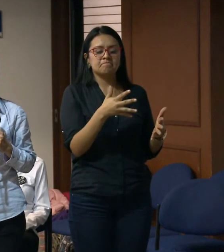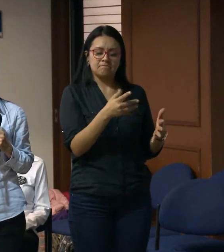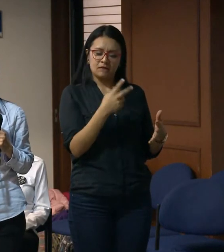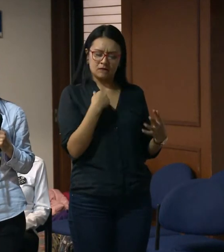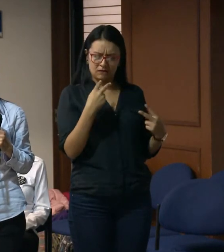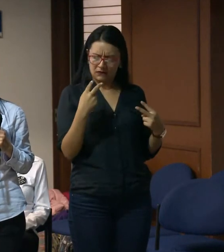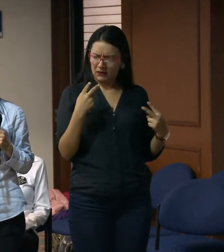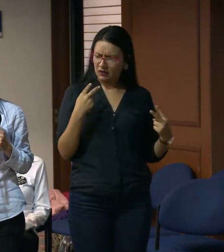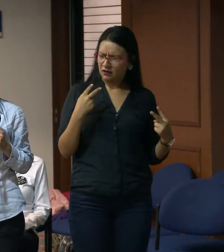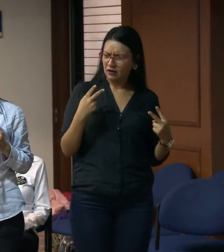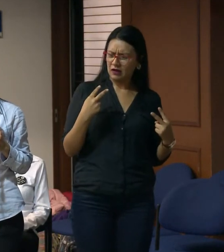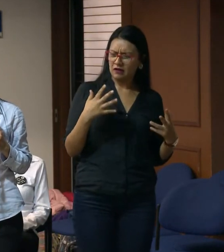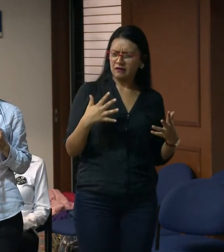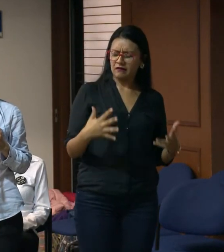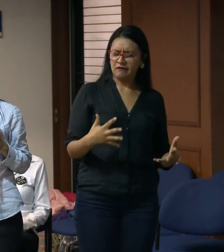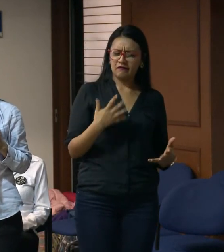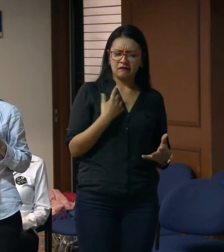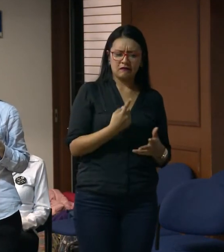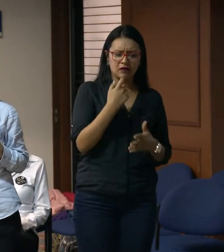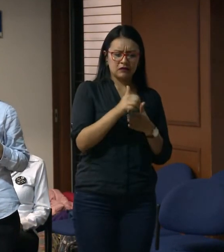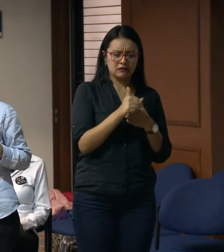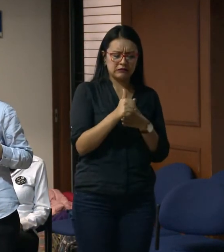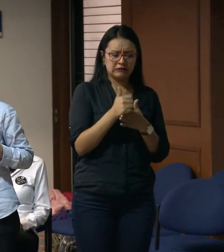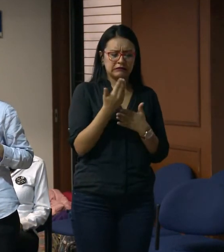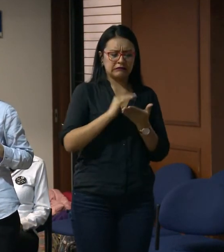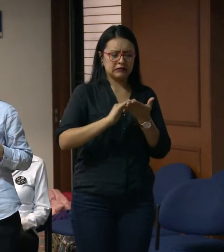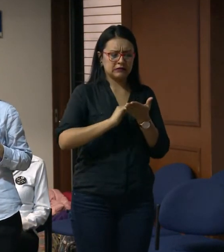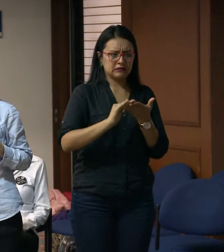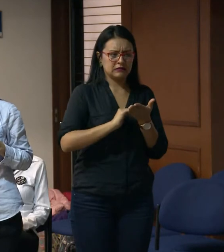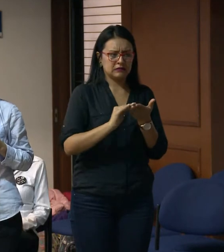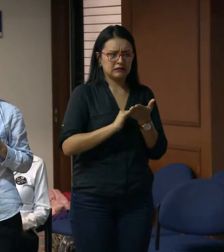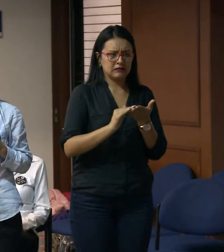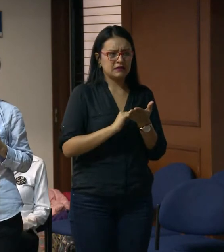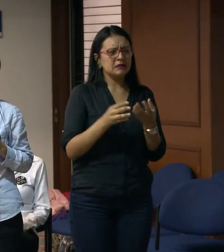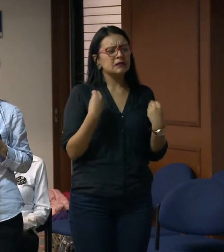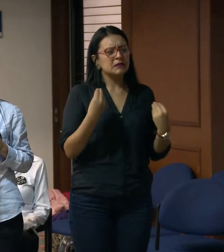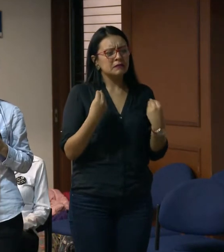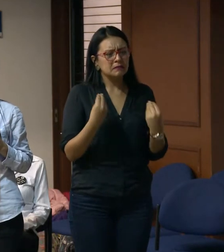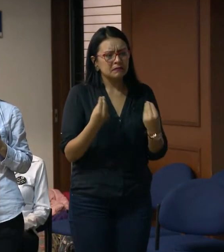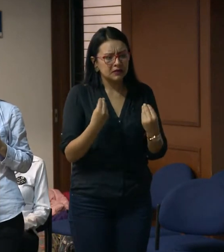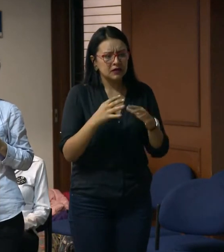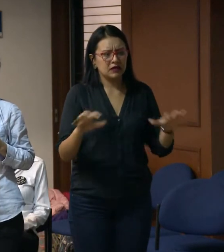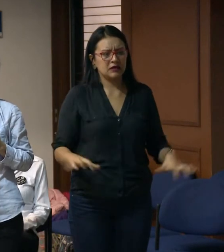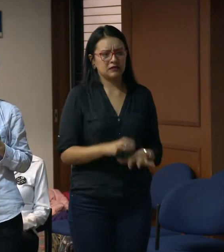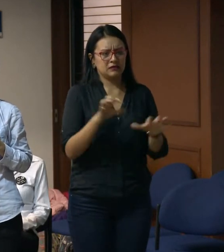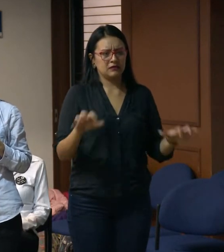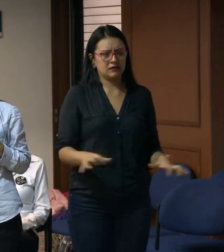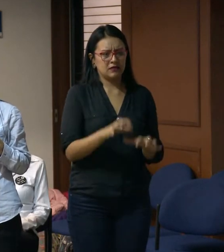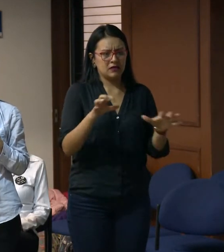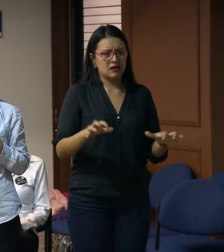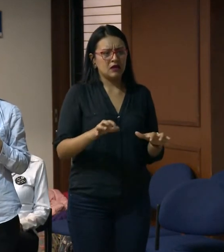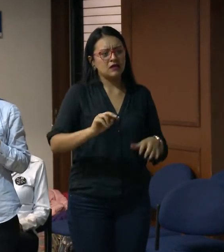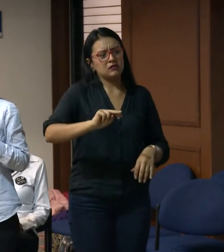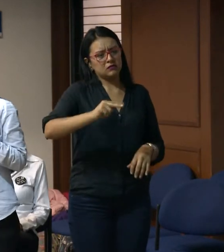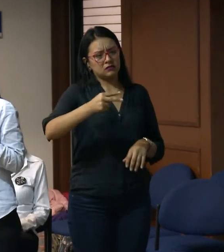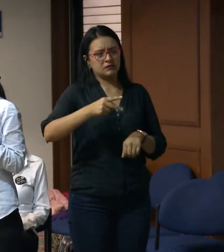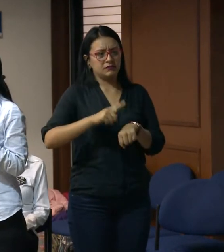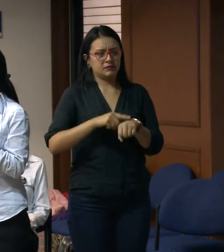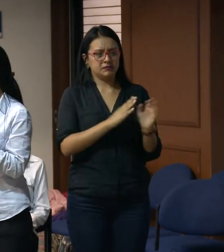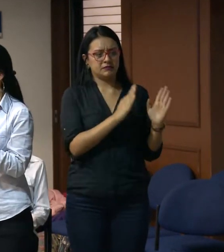se miraban qué tipo de orientaciones y de ajustes se debían de hacer para el desarrollo de la actividad ya en un segundo momento.